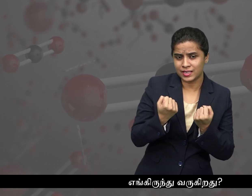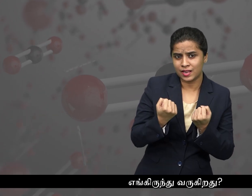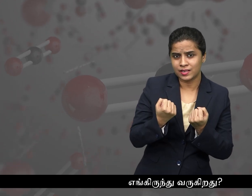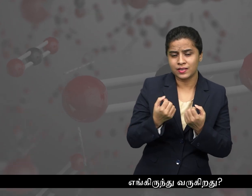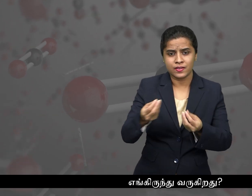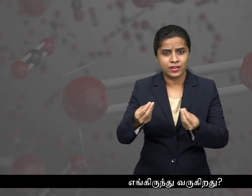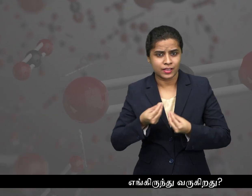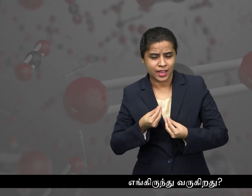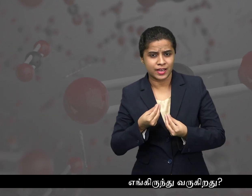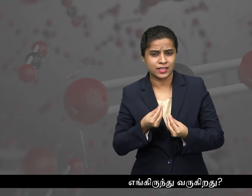எங்கிருந்து வருகிறது?